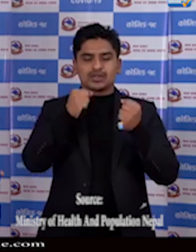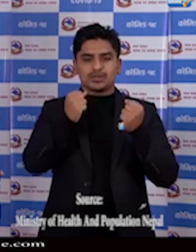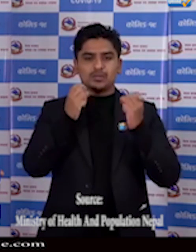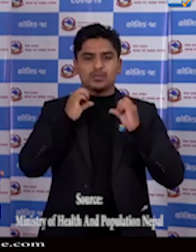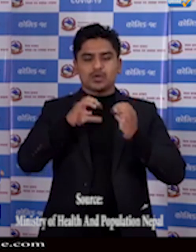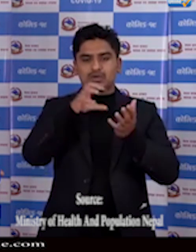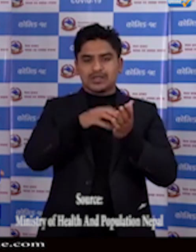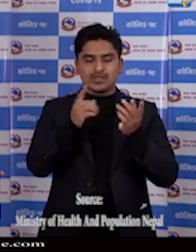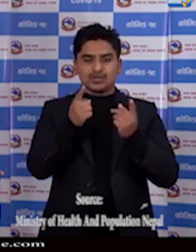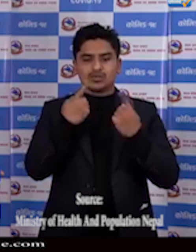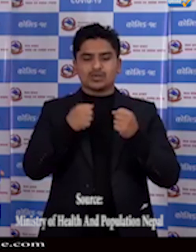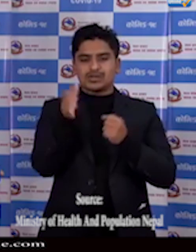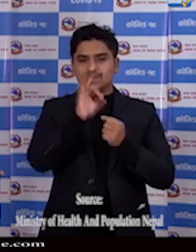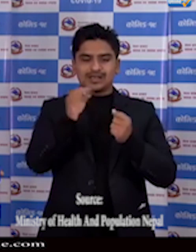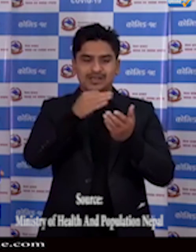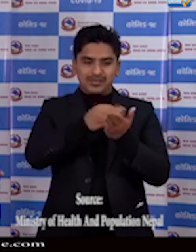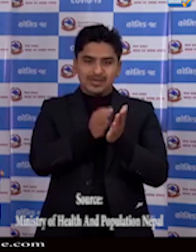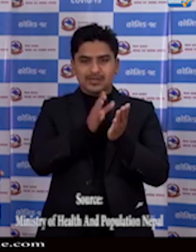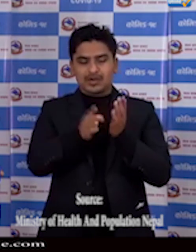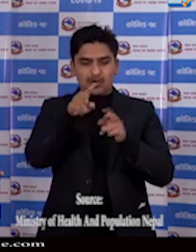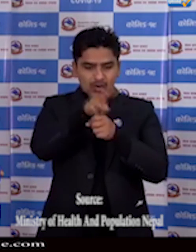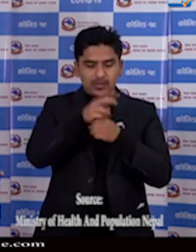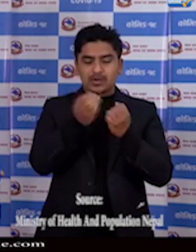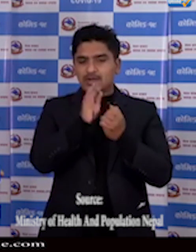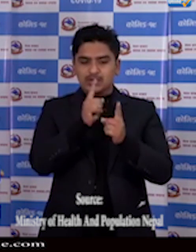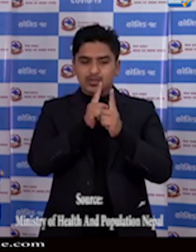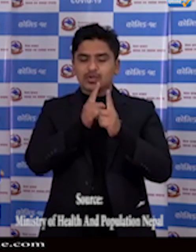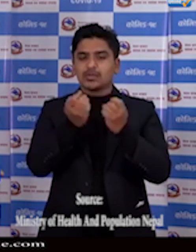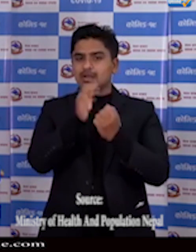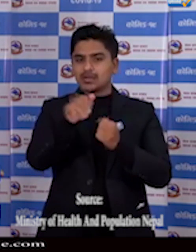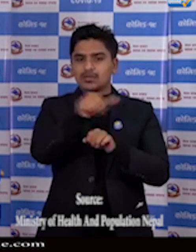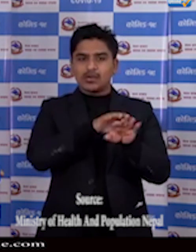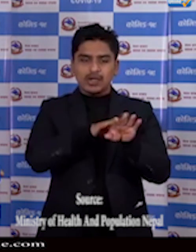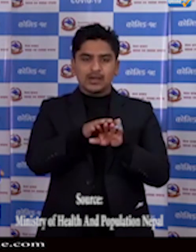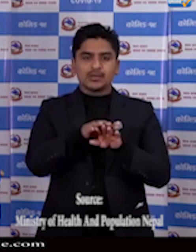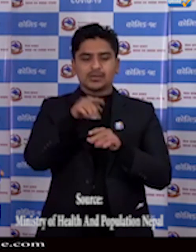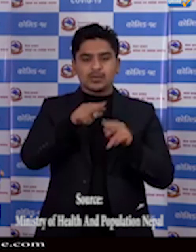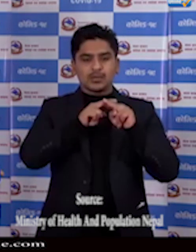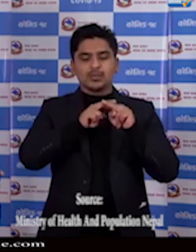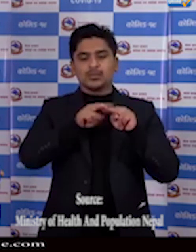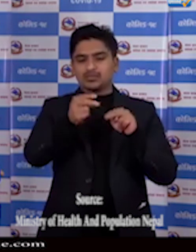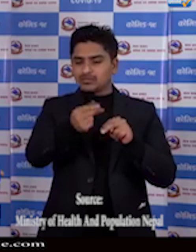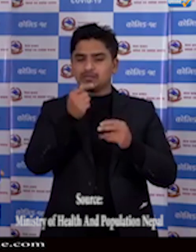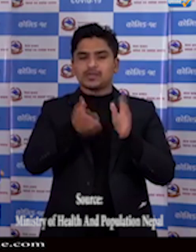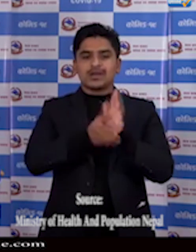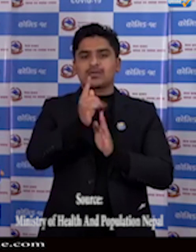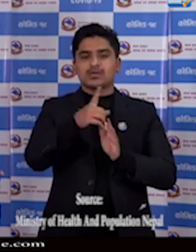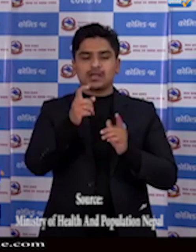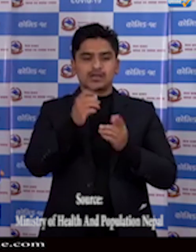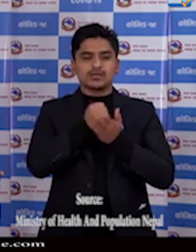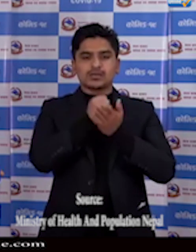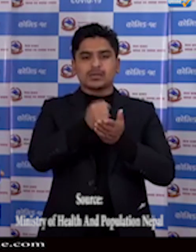प्रयोगशाला र स्वास्थ्य मन्त्रालय स्वास्थ्य सेवा विभागबाट यसमा अनुगमन गरिरहेका छौँ, फलोअप गरिरहेका छौँ, उहाँहरूको यो फुल स्पिडमा जानको निम्ति हामीले